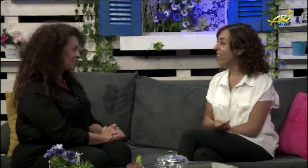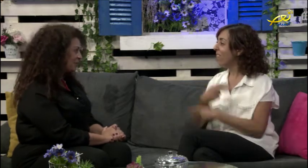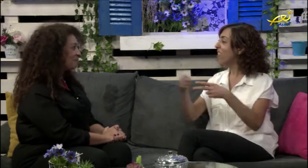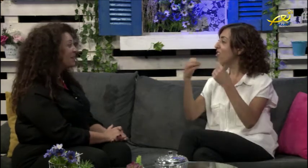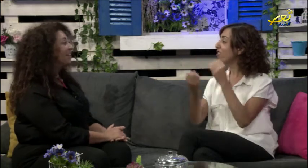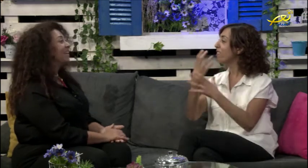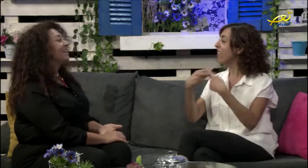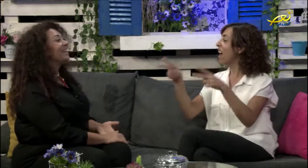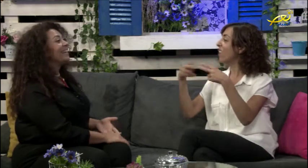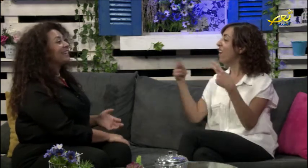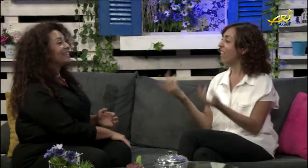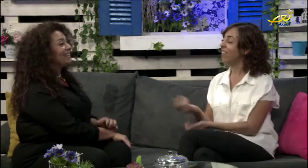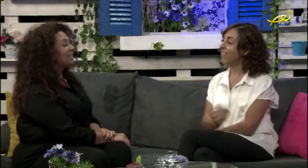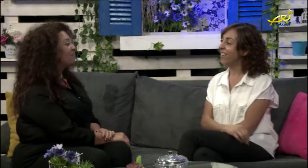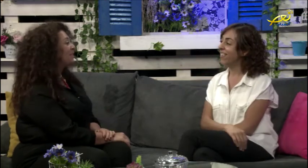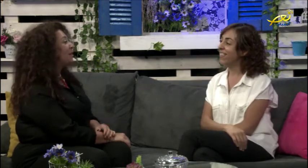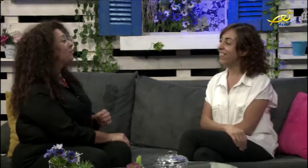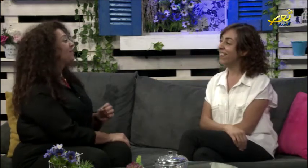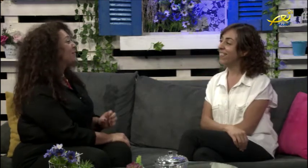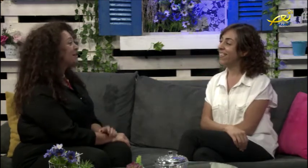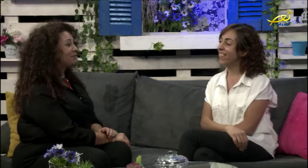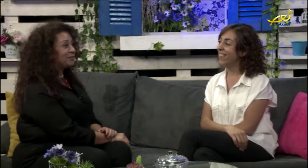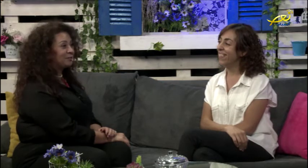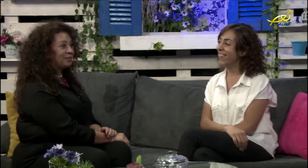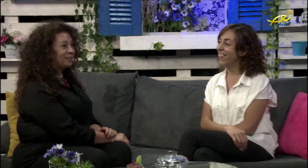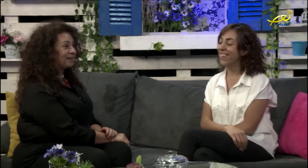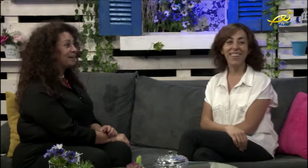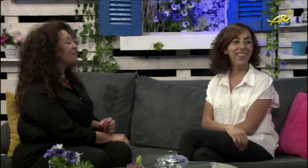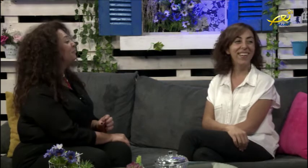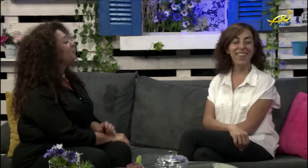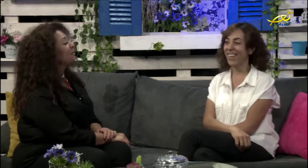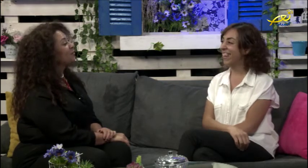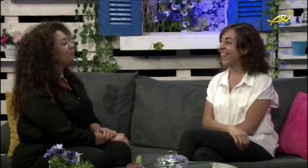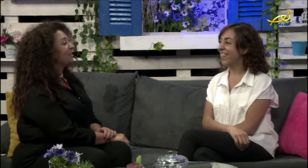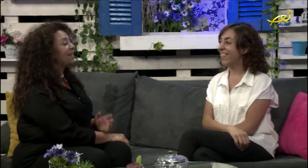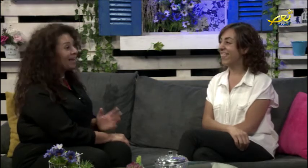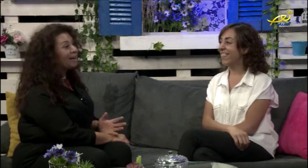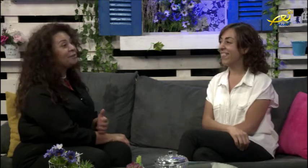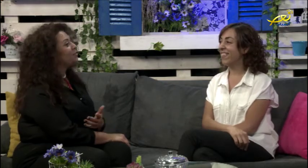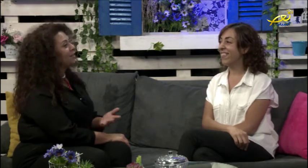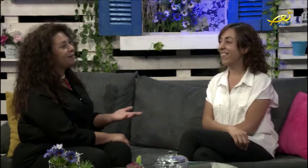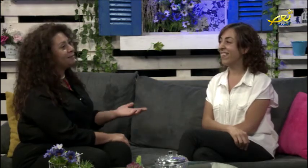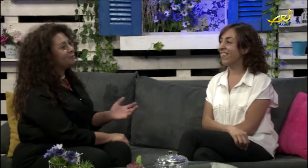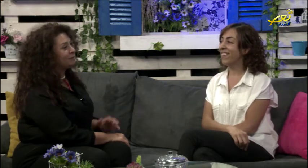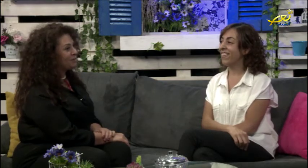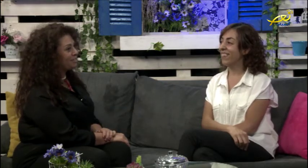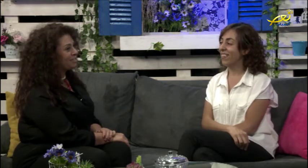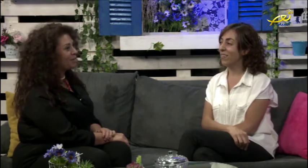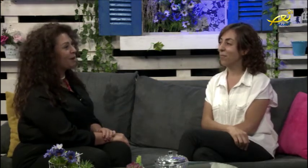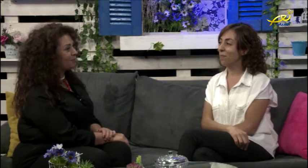للصم؟ نحن بيختاروا لنا برامج نقدر نحضرها بدون ما يكون في عنا الحق إنه نحن نكون عم نشاهد أو عم